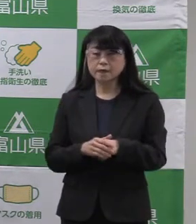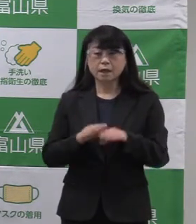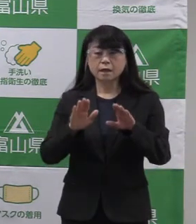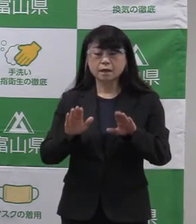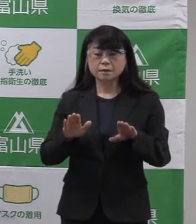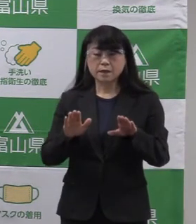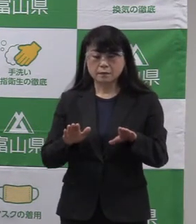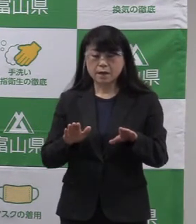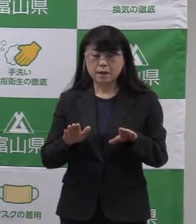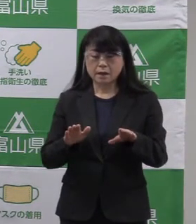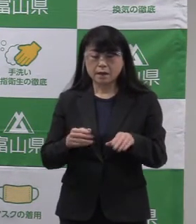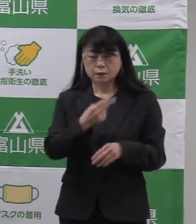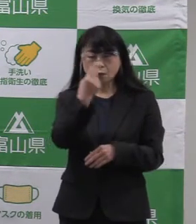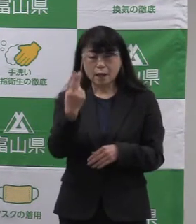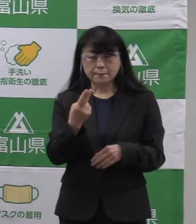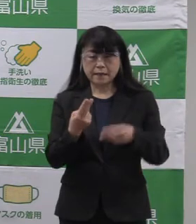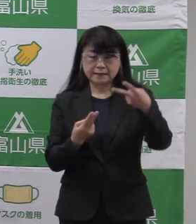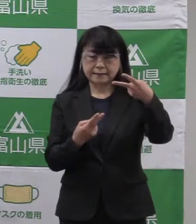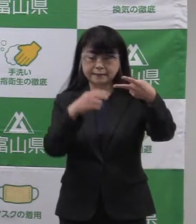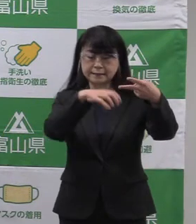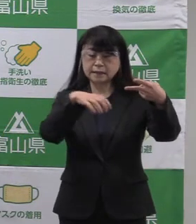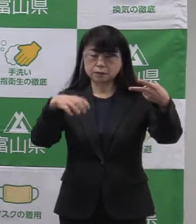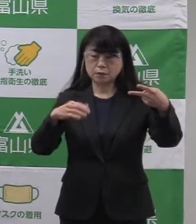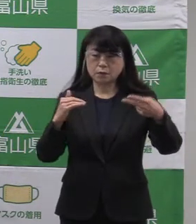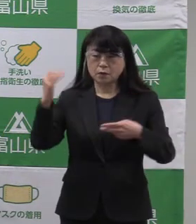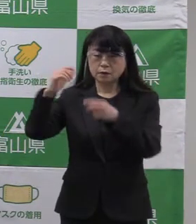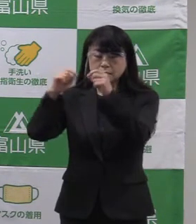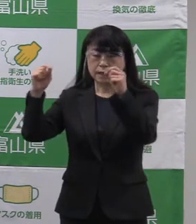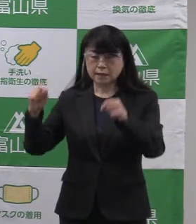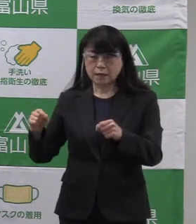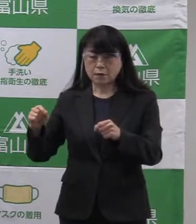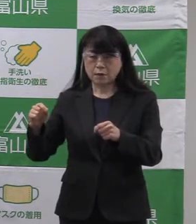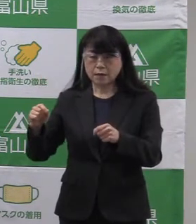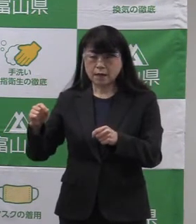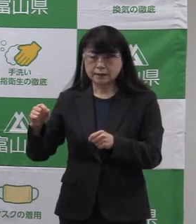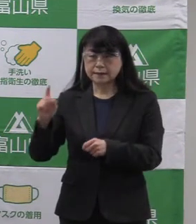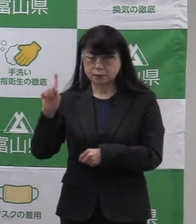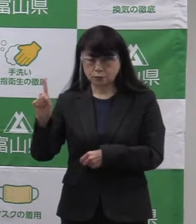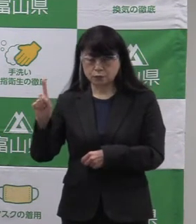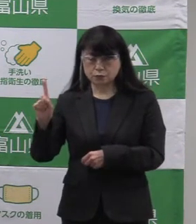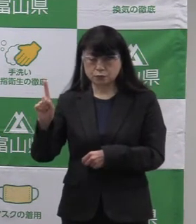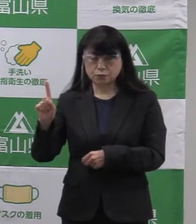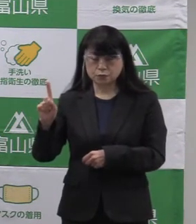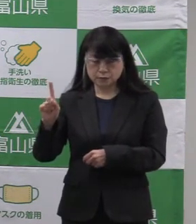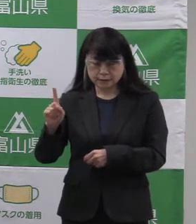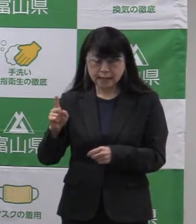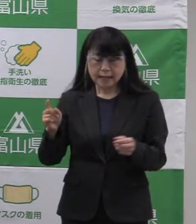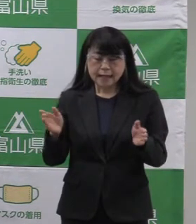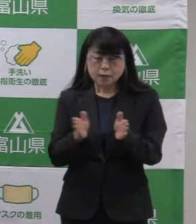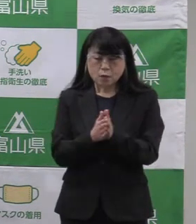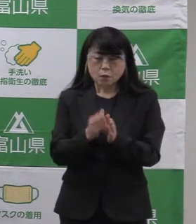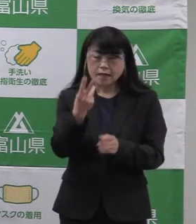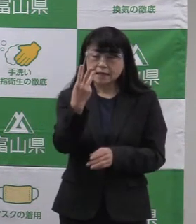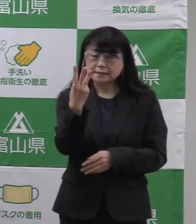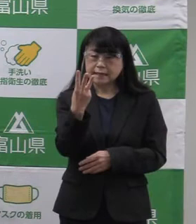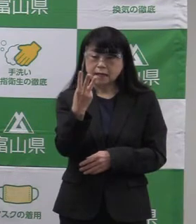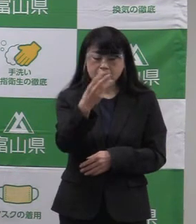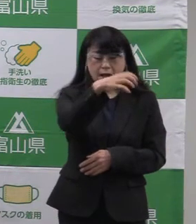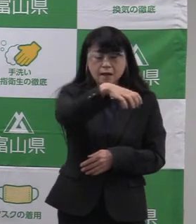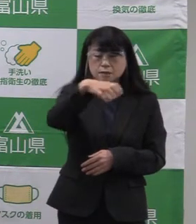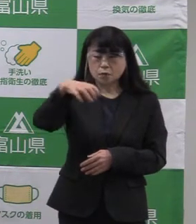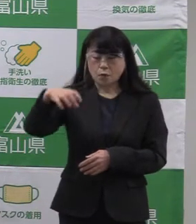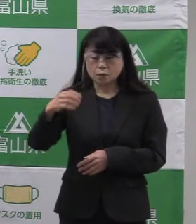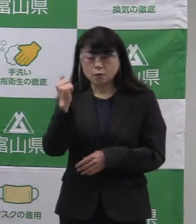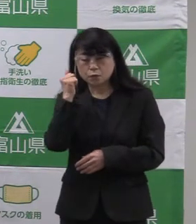ように富山に2カ所、高岡市内に1カ所、合計3カ所の宿泊療養施設を確保を今も